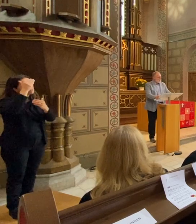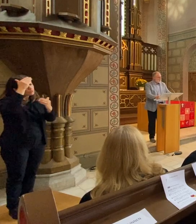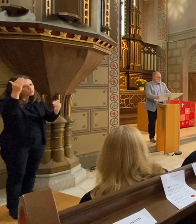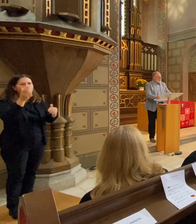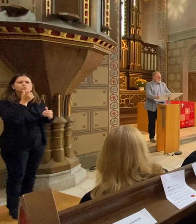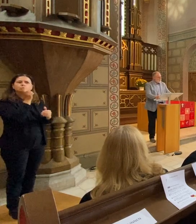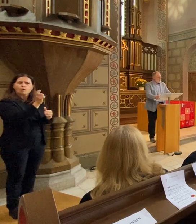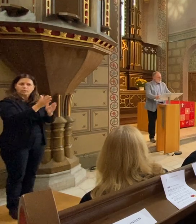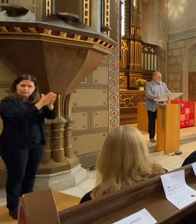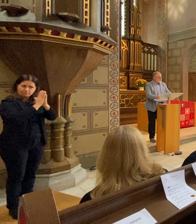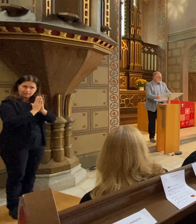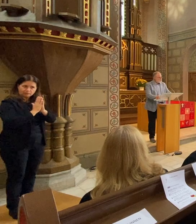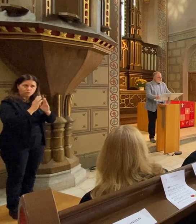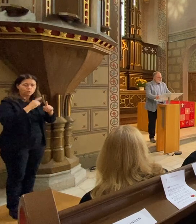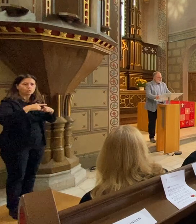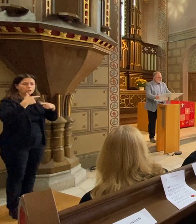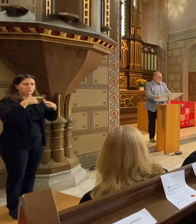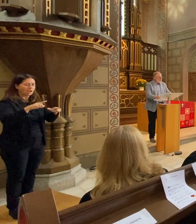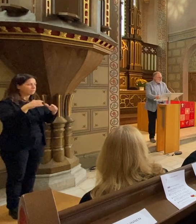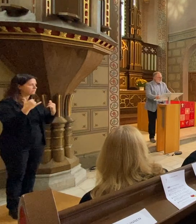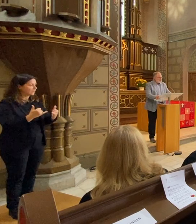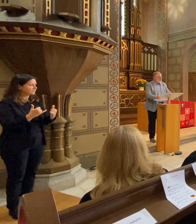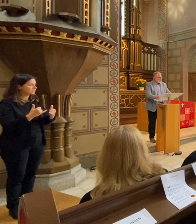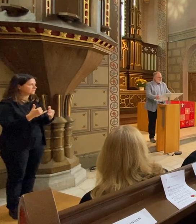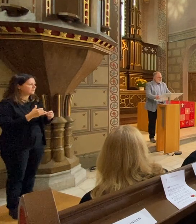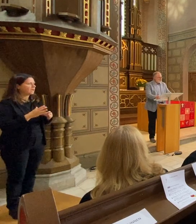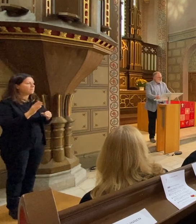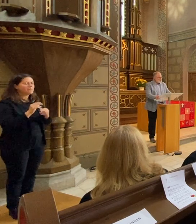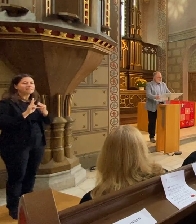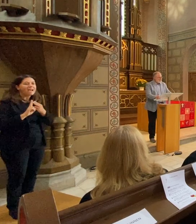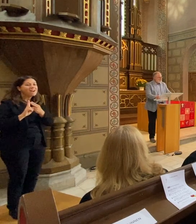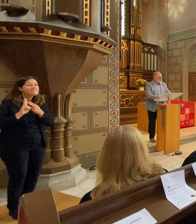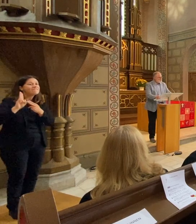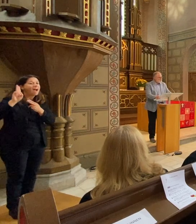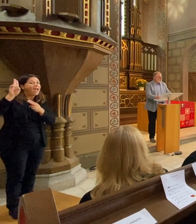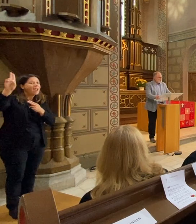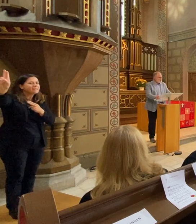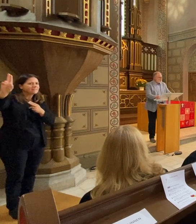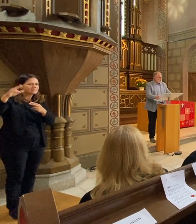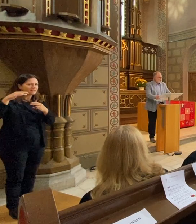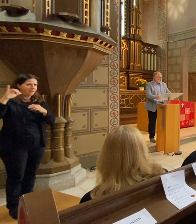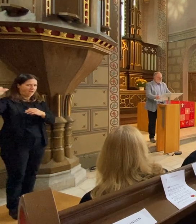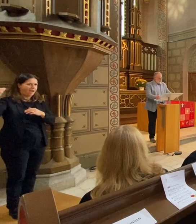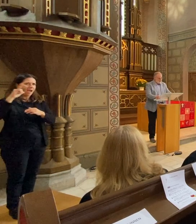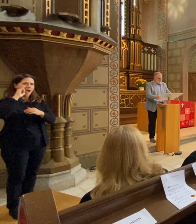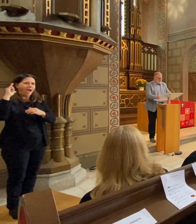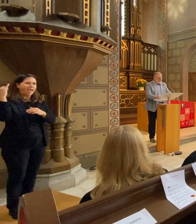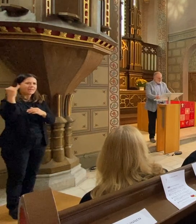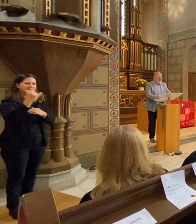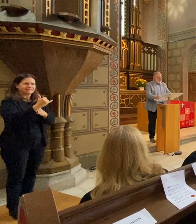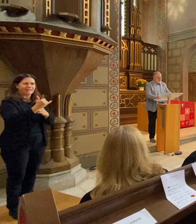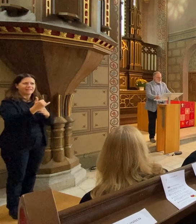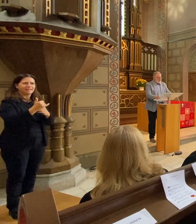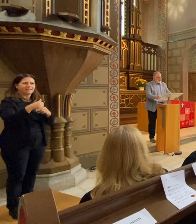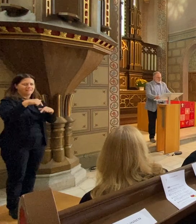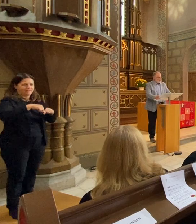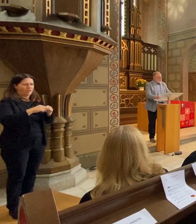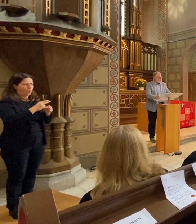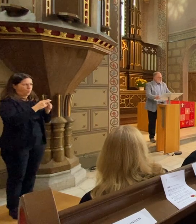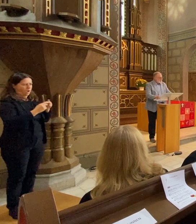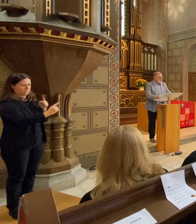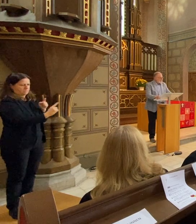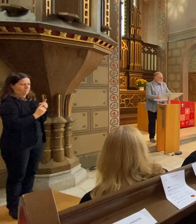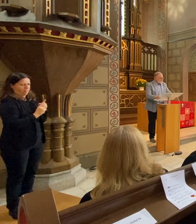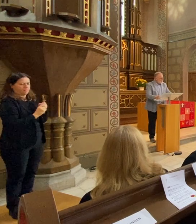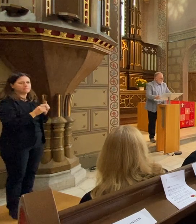bitten und darf sozusagen den mit der weitesten Reise bitten, den kurzen Weg hier